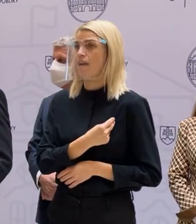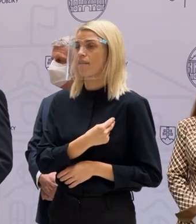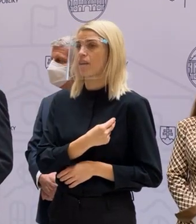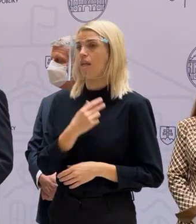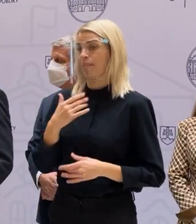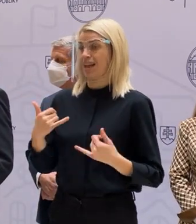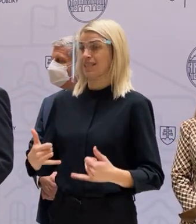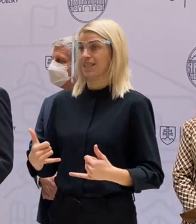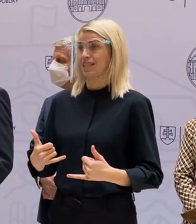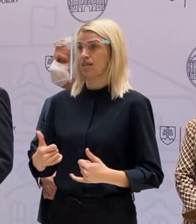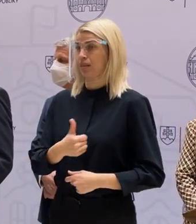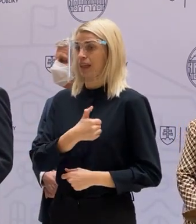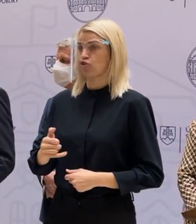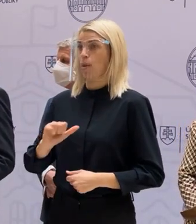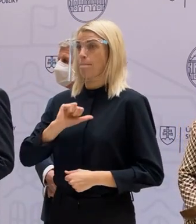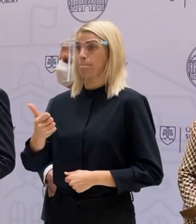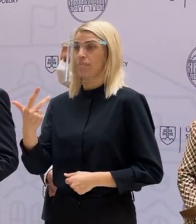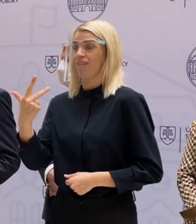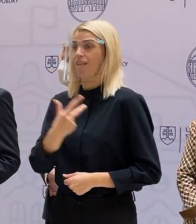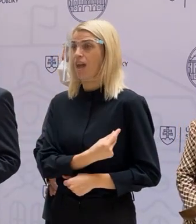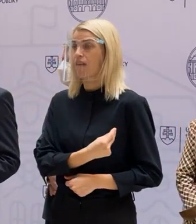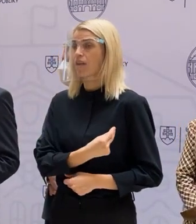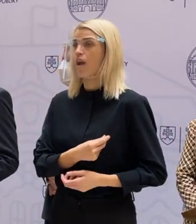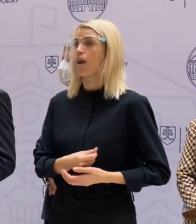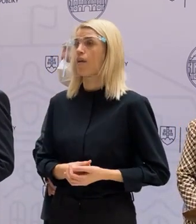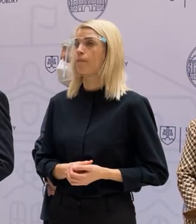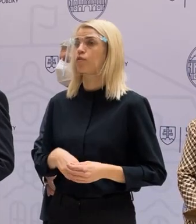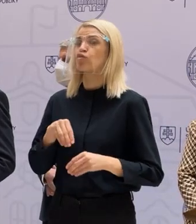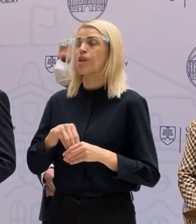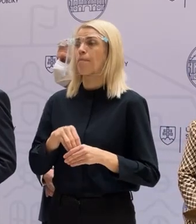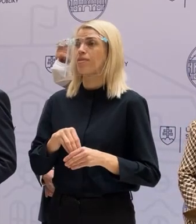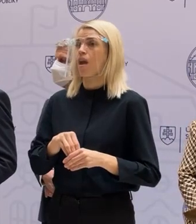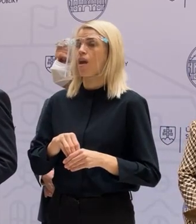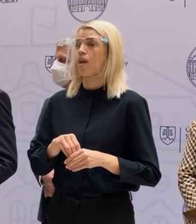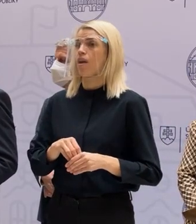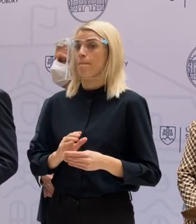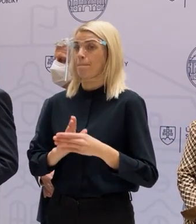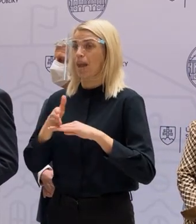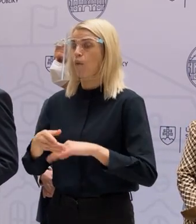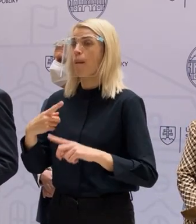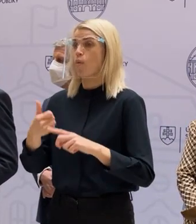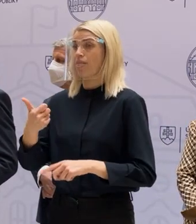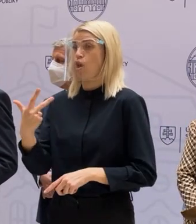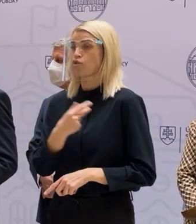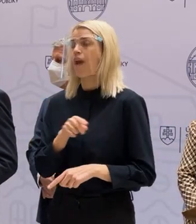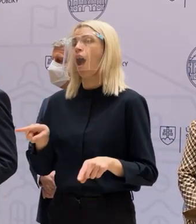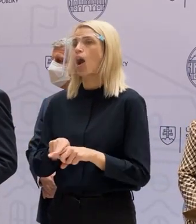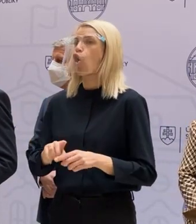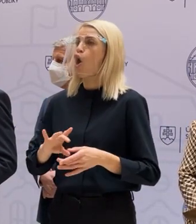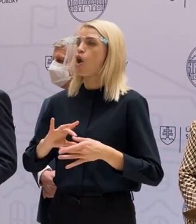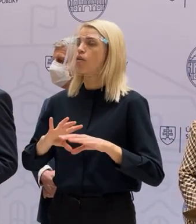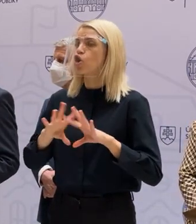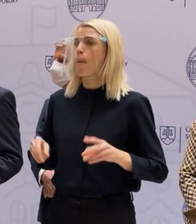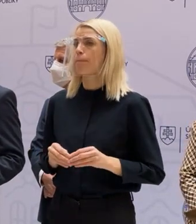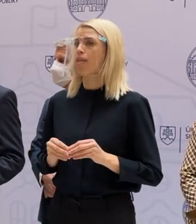napríklad tento týždeň, tak osoba prekonaná plus jedno očkovanie sa považuje za kompletné očkovanie v